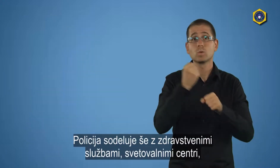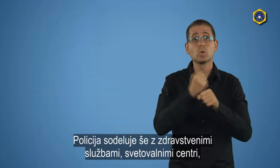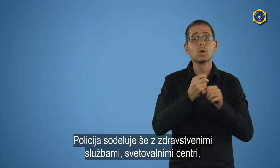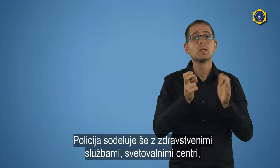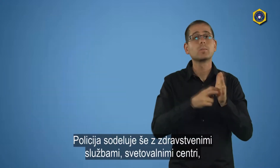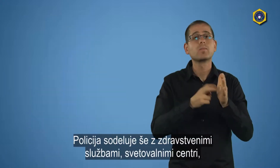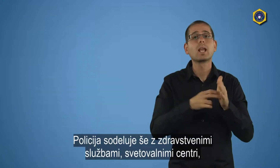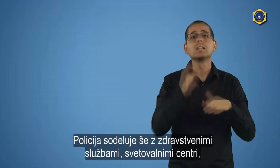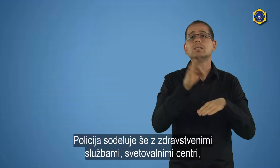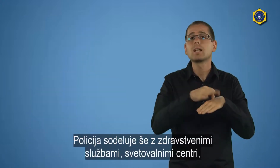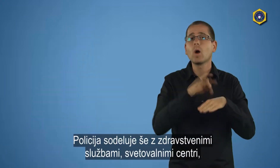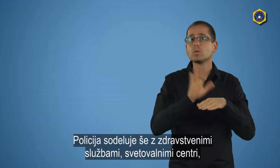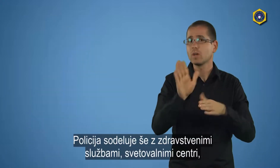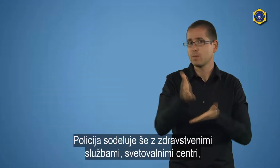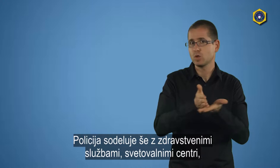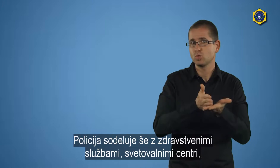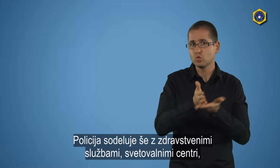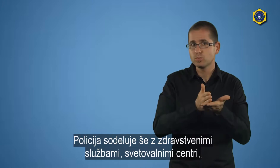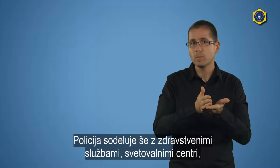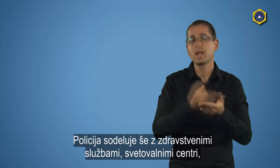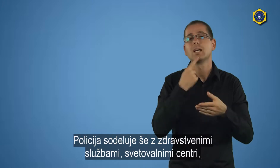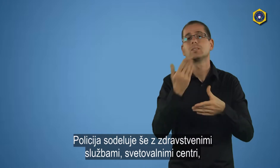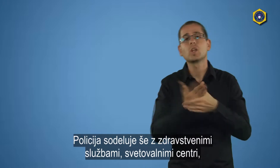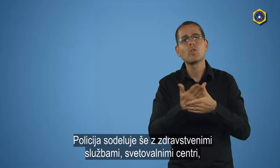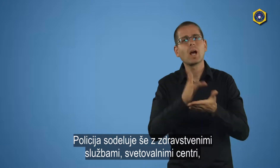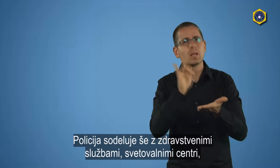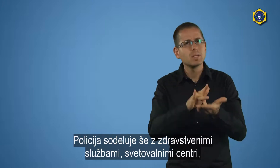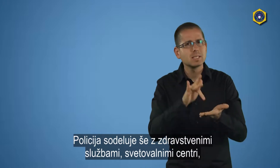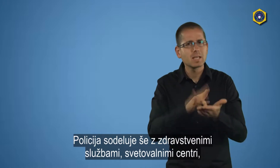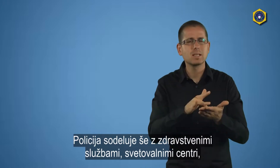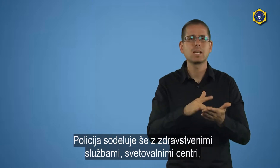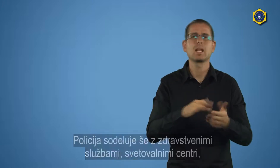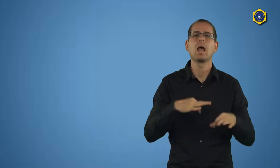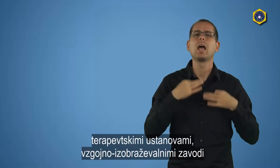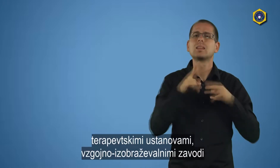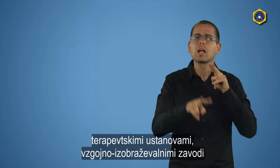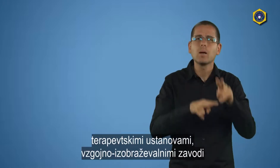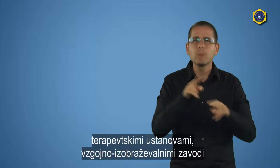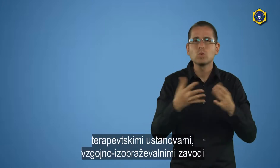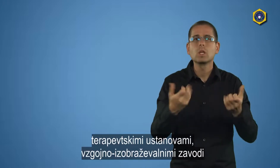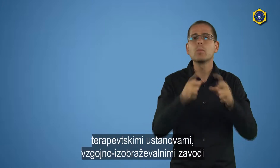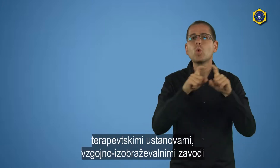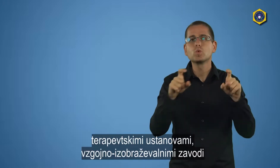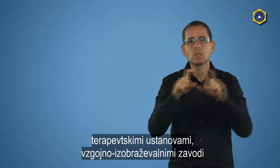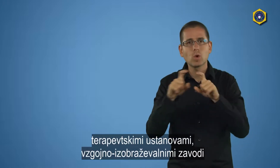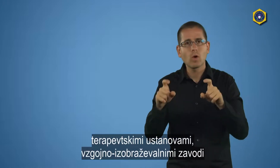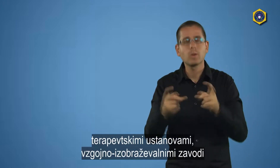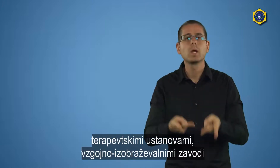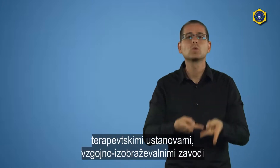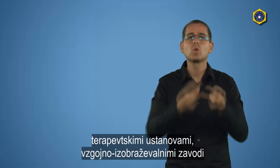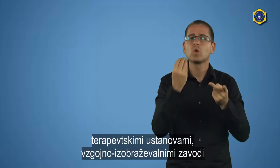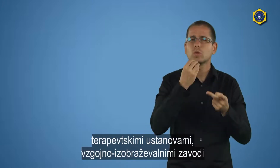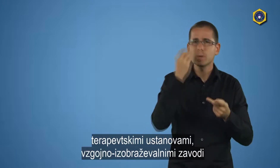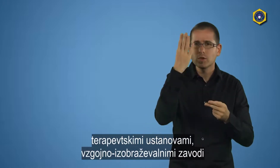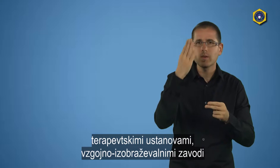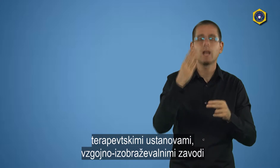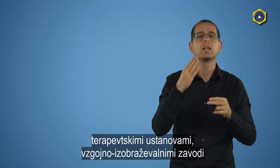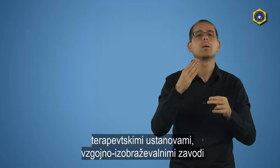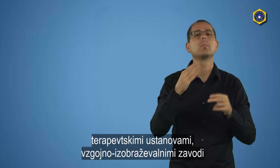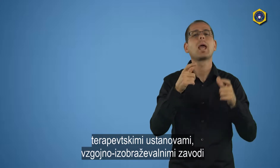Policija sodeluje še z zdravstvenimi službami, svetovalnimi centri, terapevtskimi ustanovami, vzgojno-izobraževalnimi